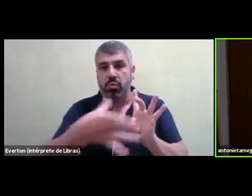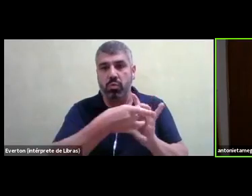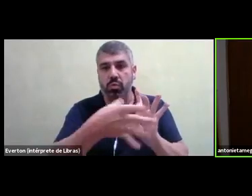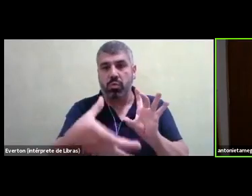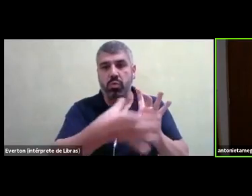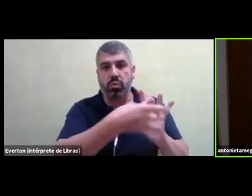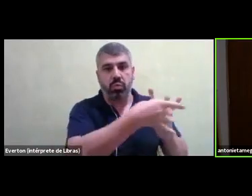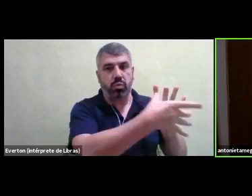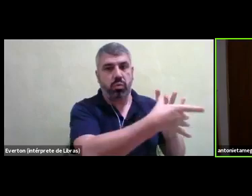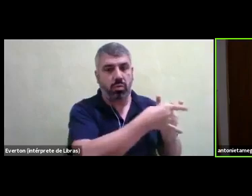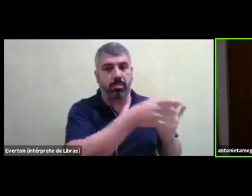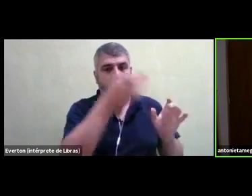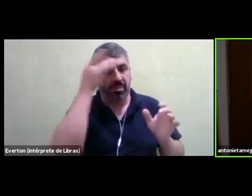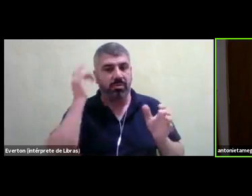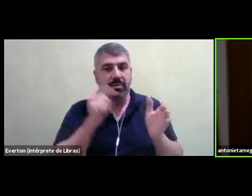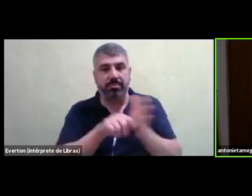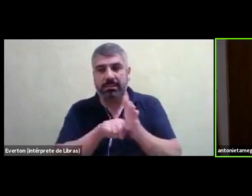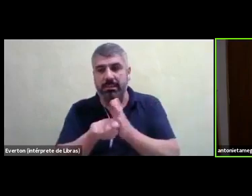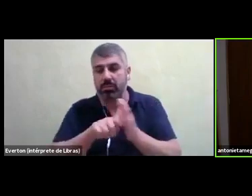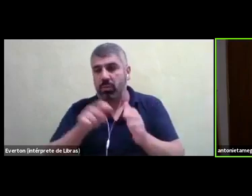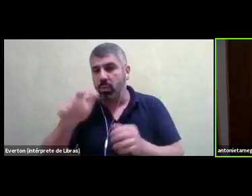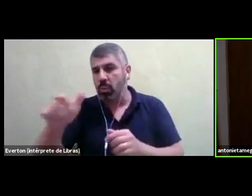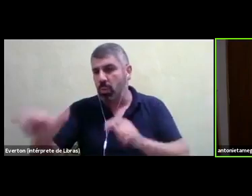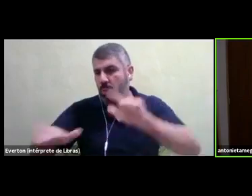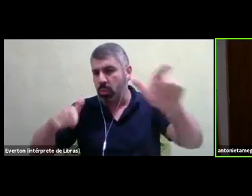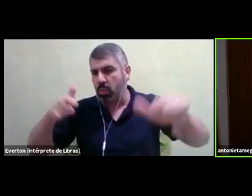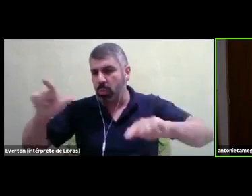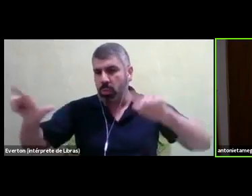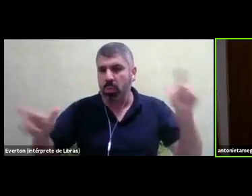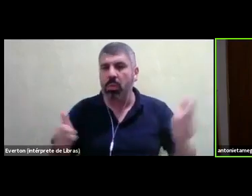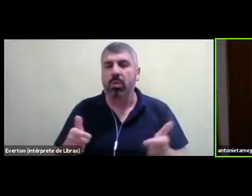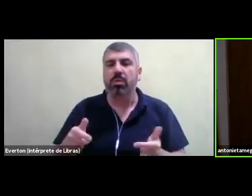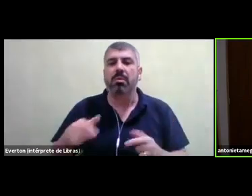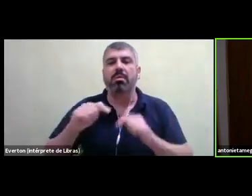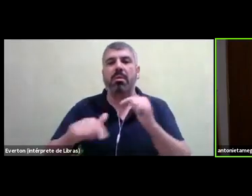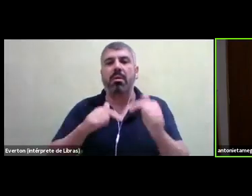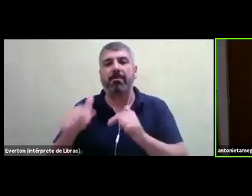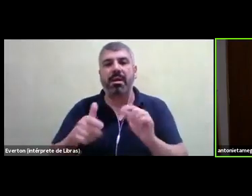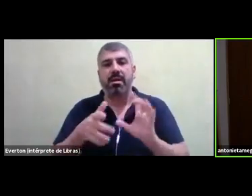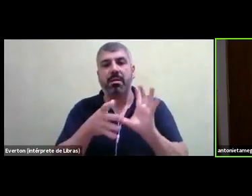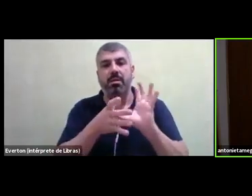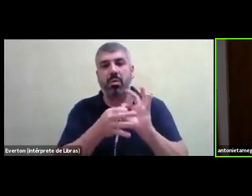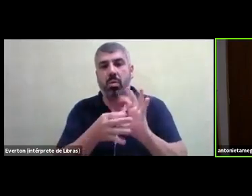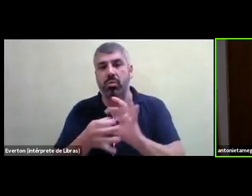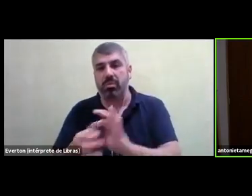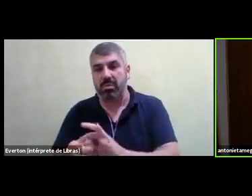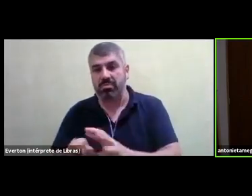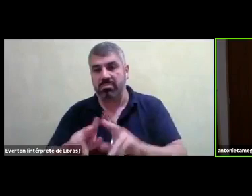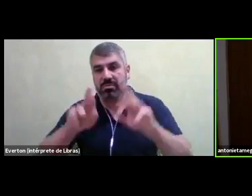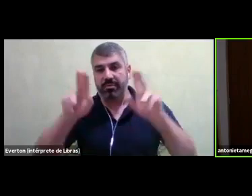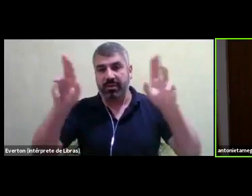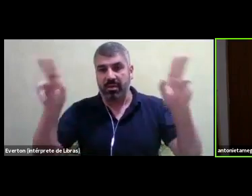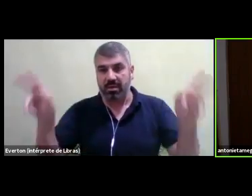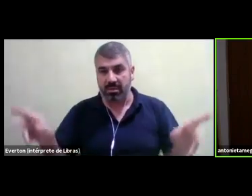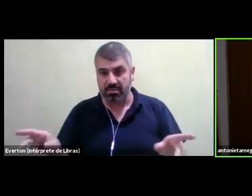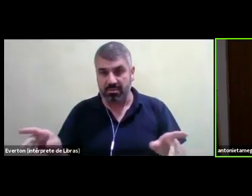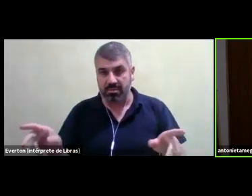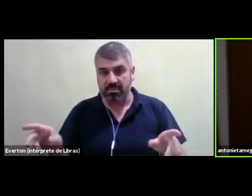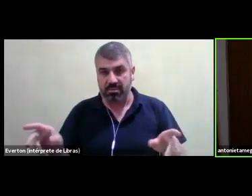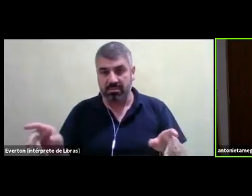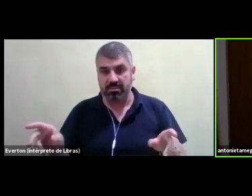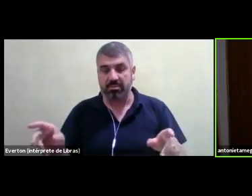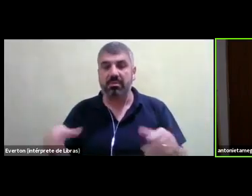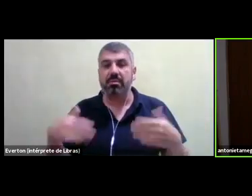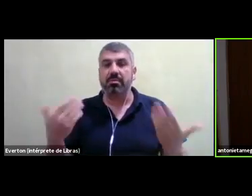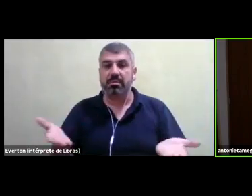outros pesquisadores, né, que trabalham em contextos diferentes dos nossos. Então, queria